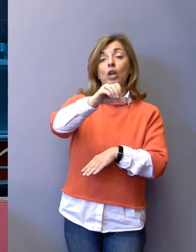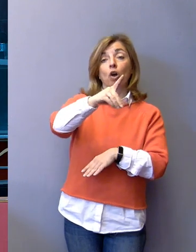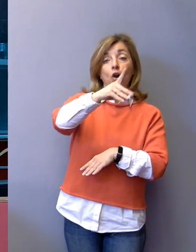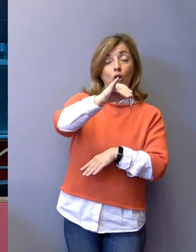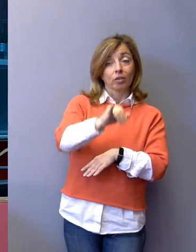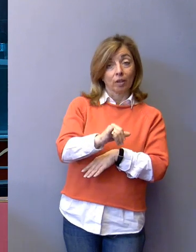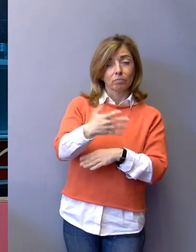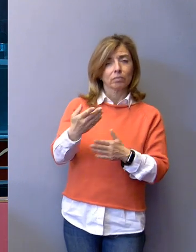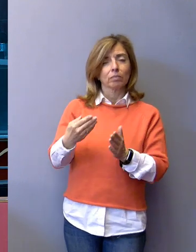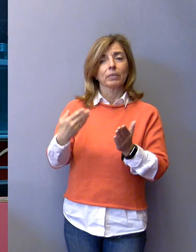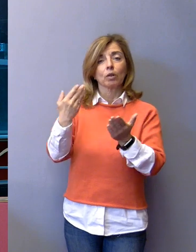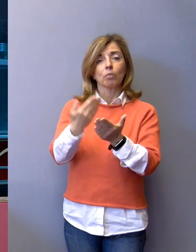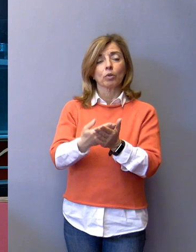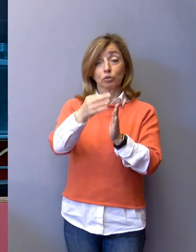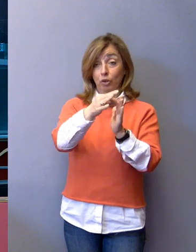d'ordine